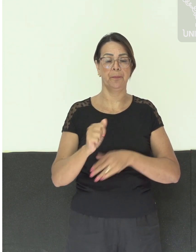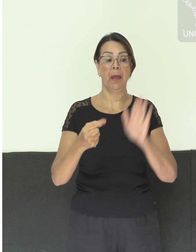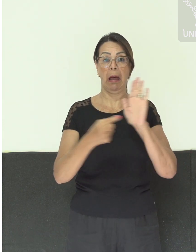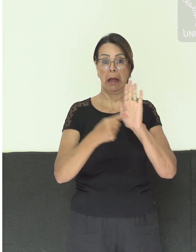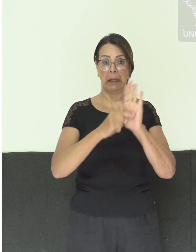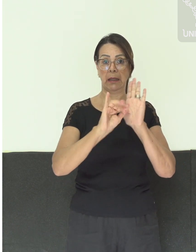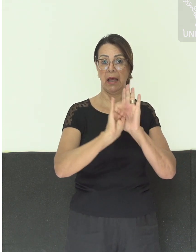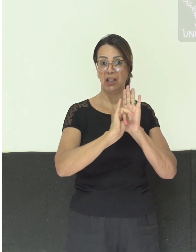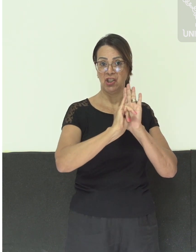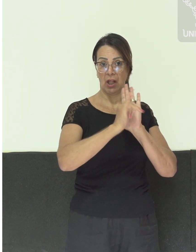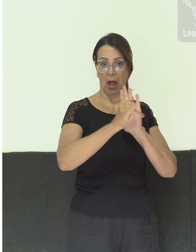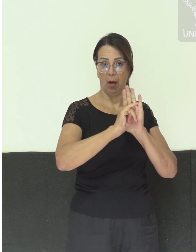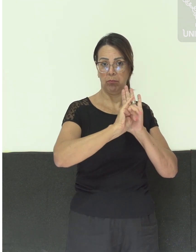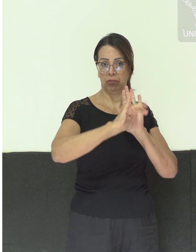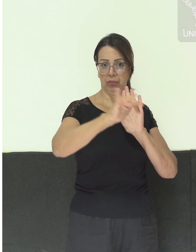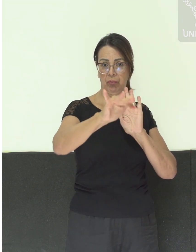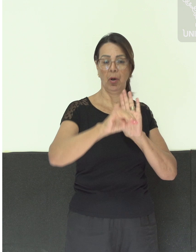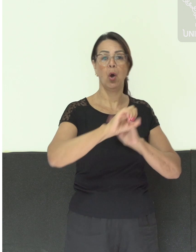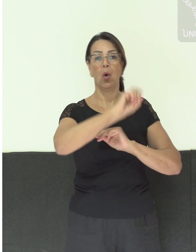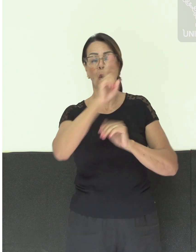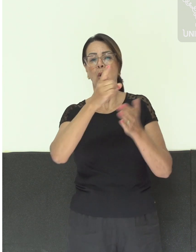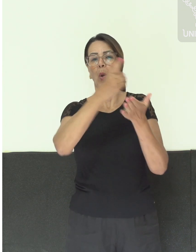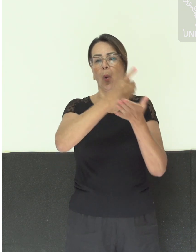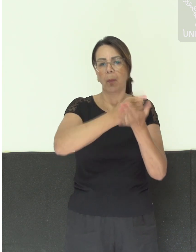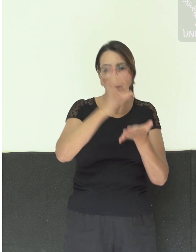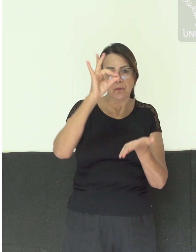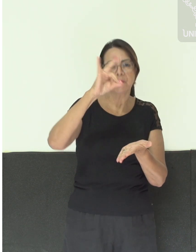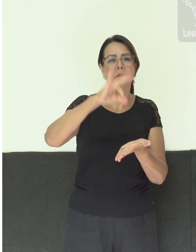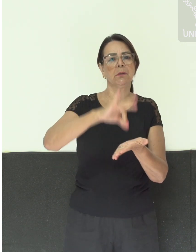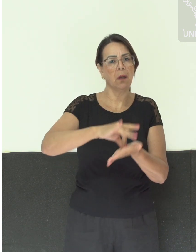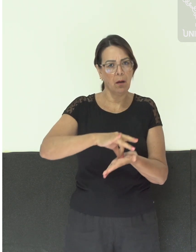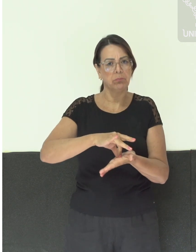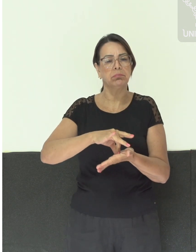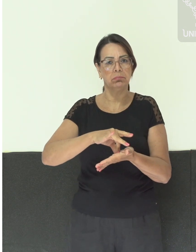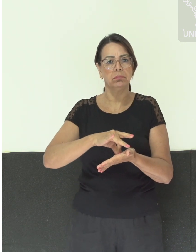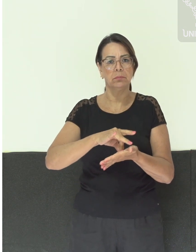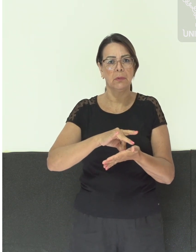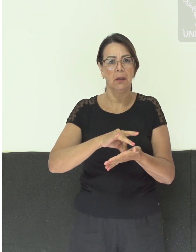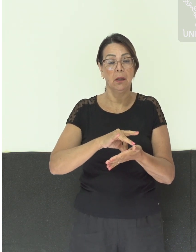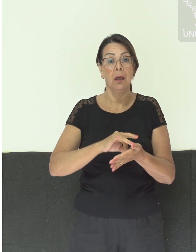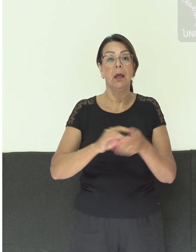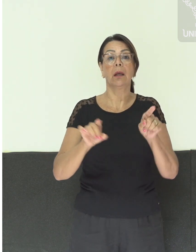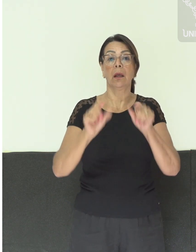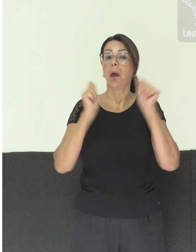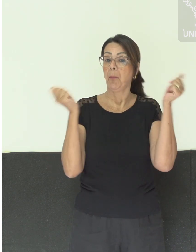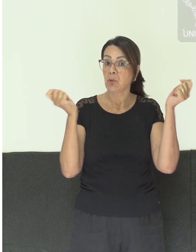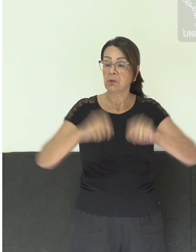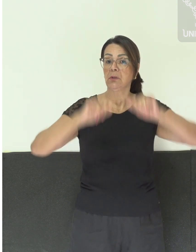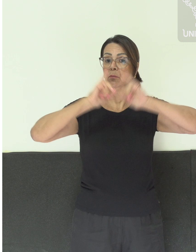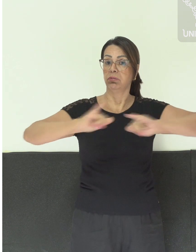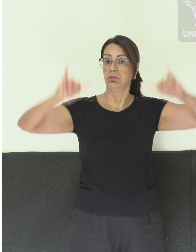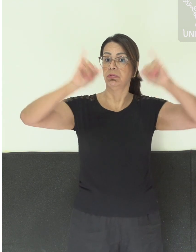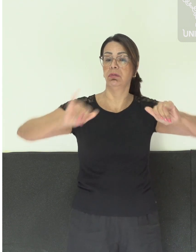edital e em editais e ou documentos oficiais que eventualmente venham a ser publicados pela